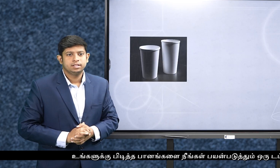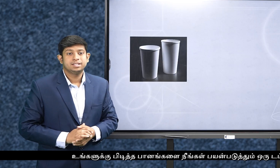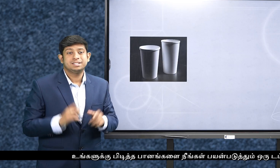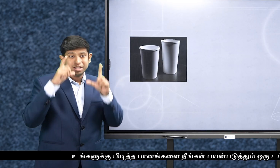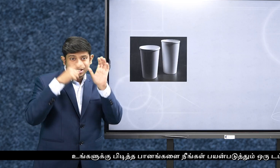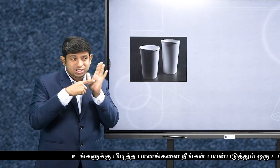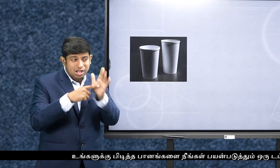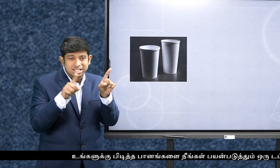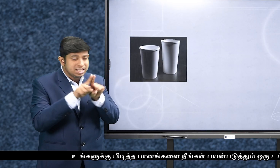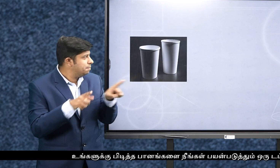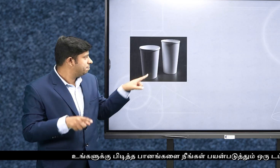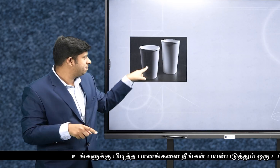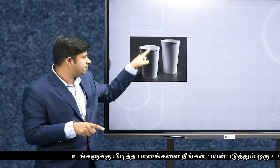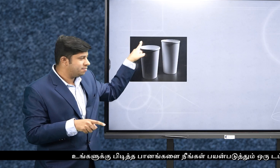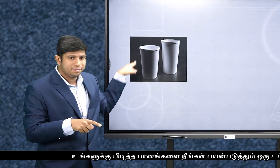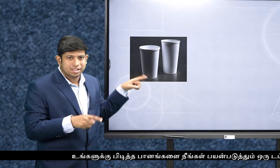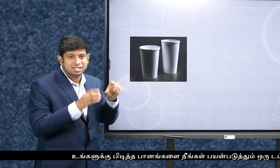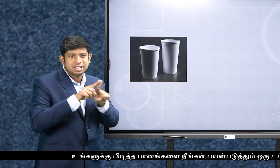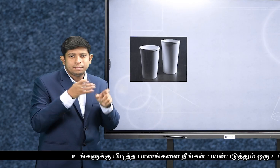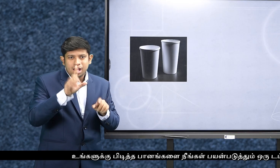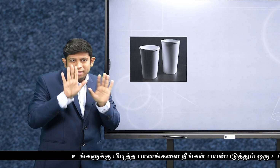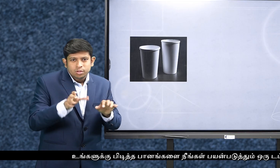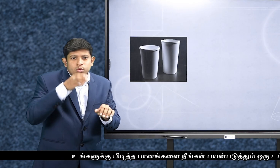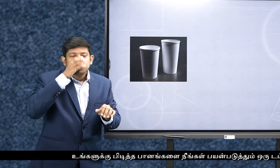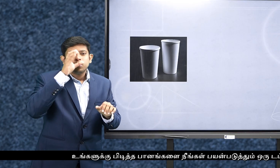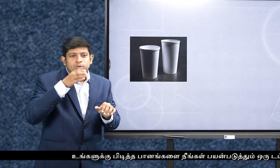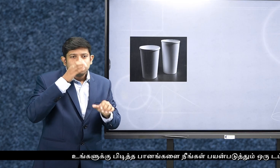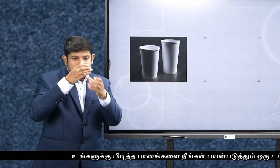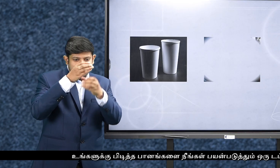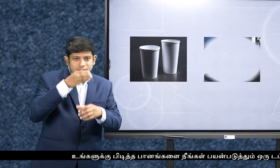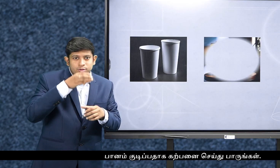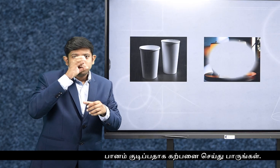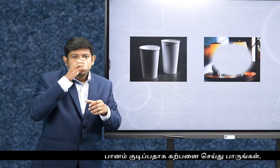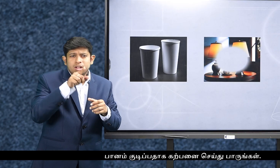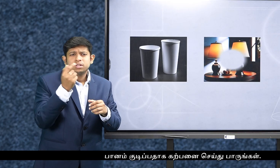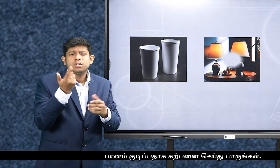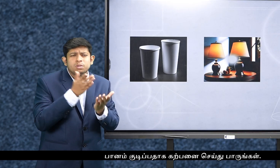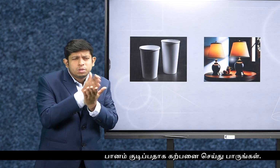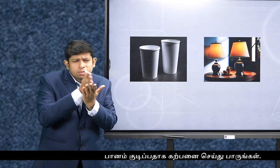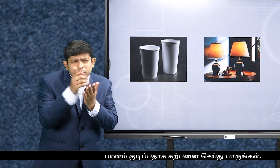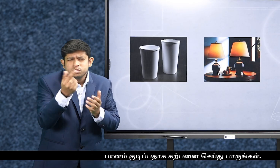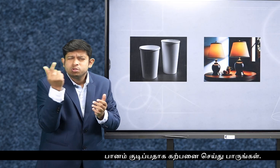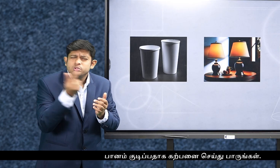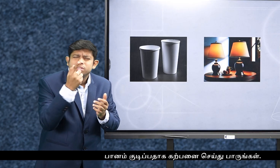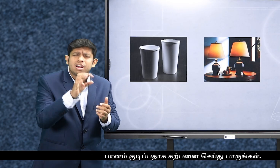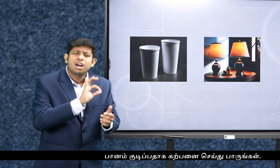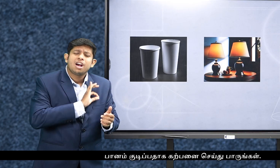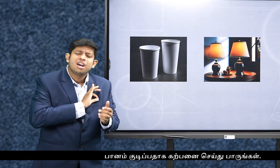உங்களுக்கு பிடித்த பானங்களை நீங்கள் பயன்படுத்தும் ஒரு டம்ளர் பானம் குடிப்பதாக கற்பனை செய்து